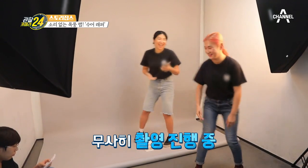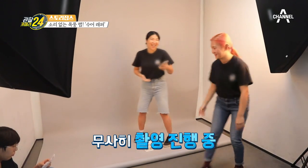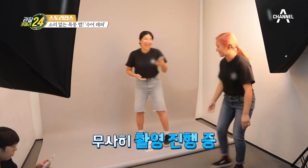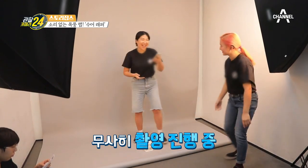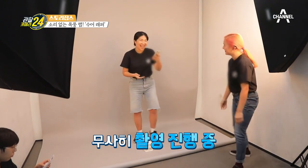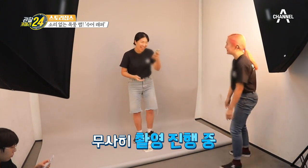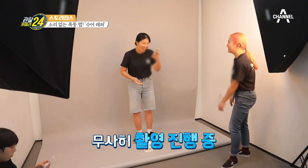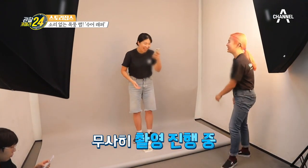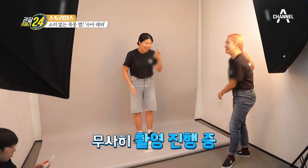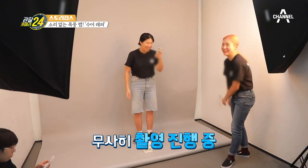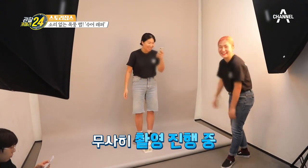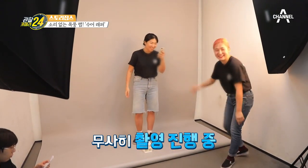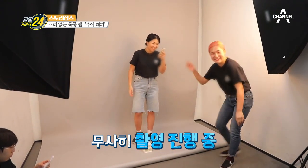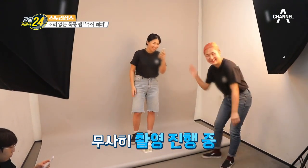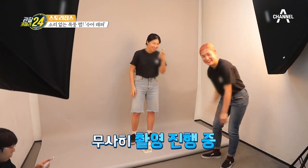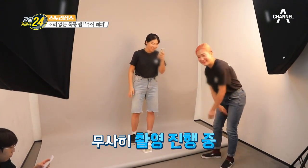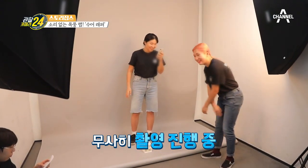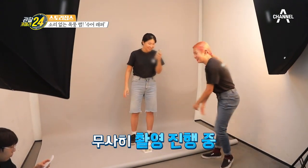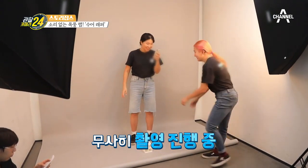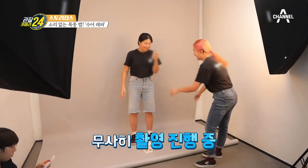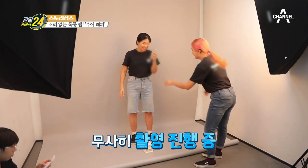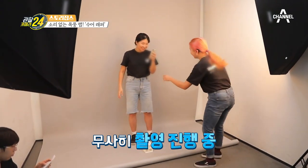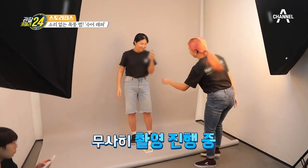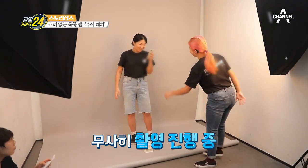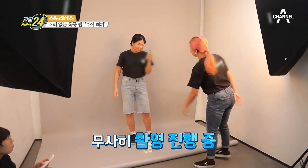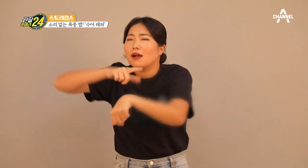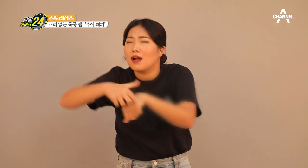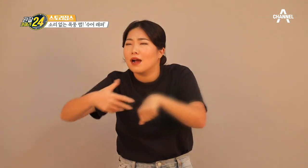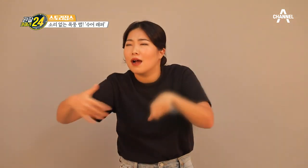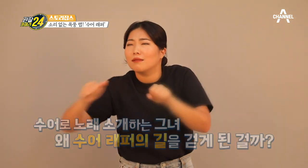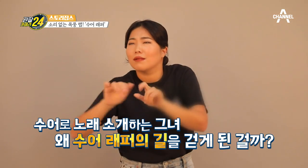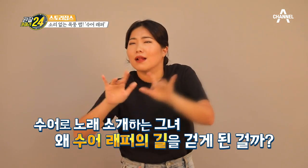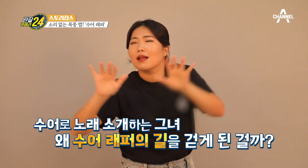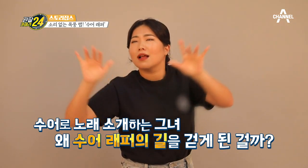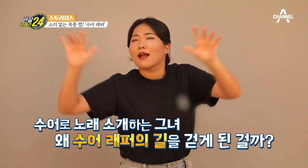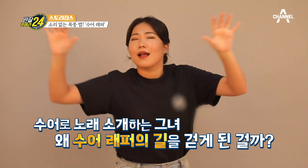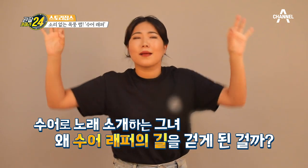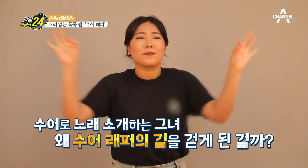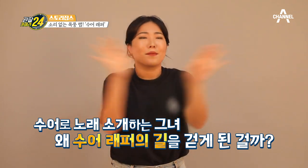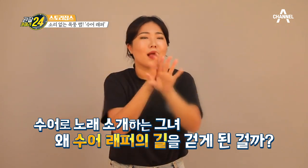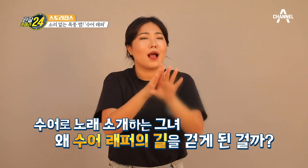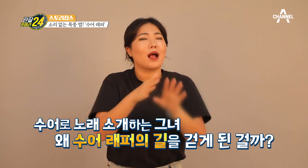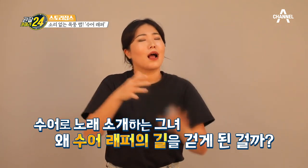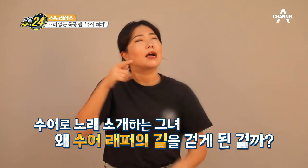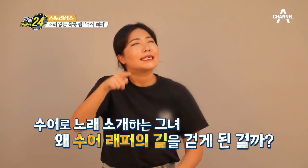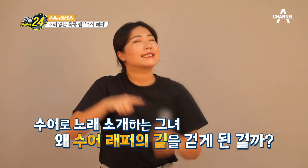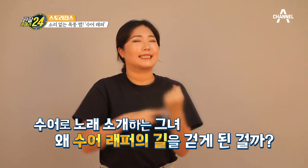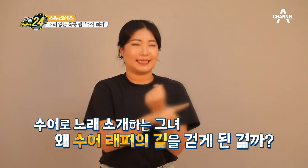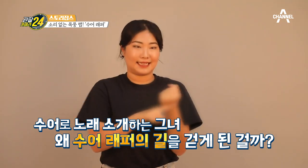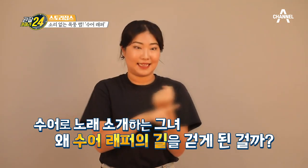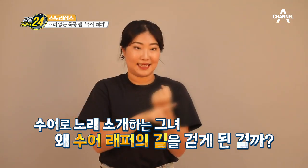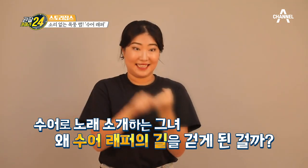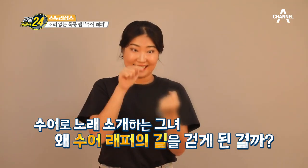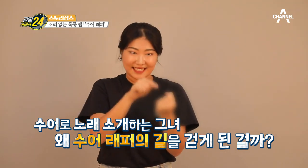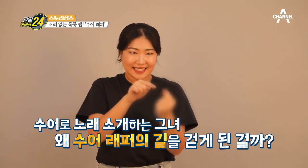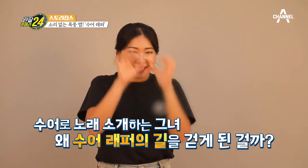다행히 위기 넘기고 무사히 촬영 완료. 소리를 거의 들을 수 없지만 계속해서 음악에 도전하는 지연